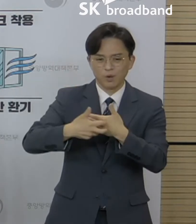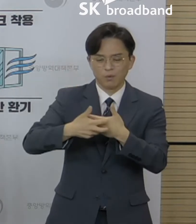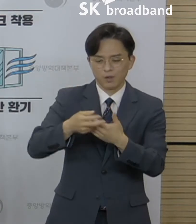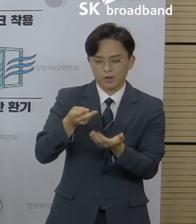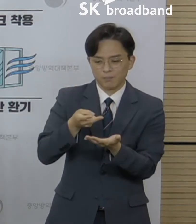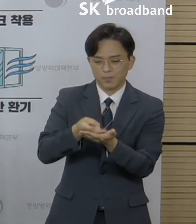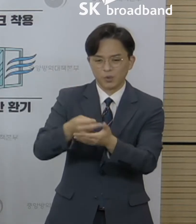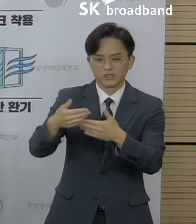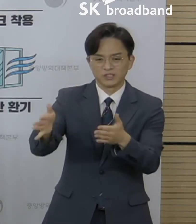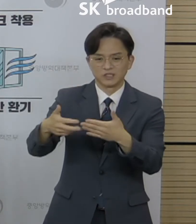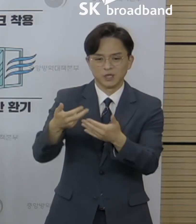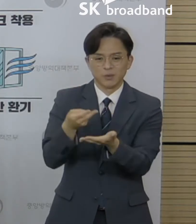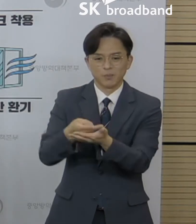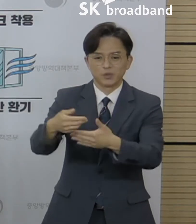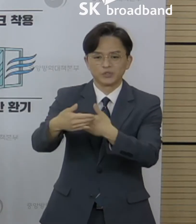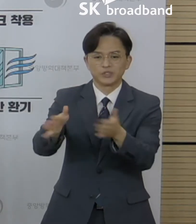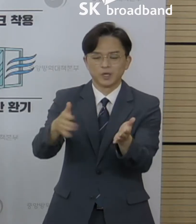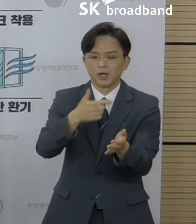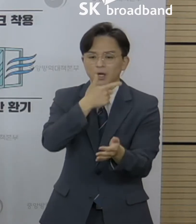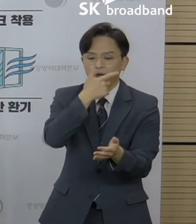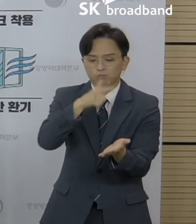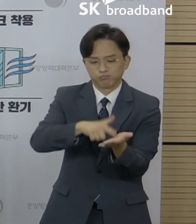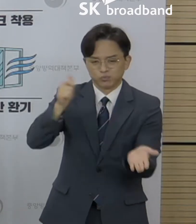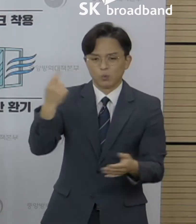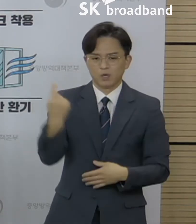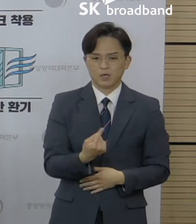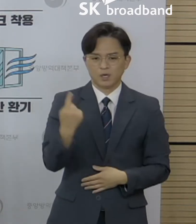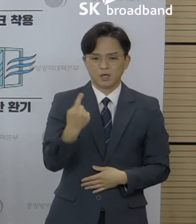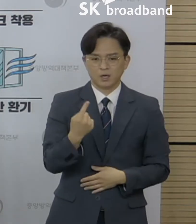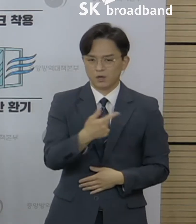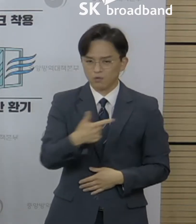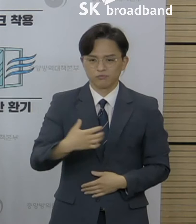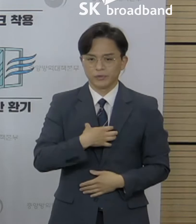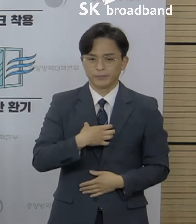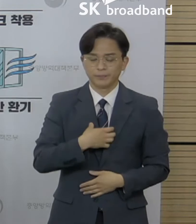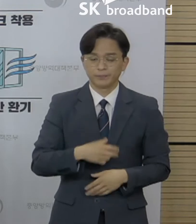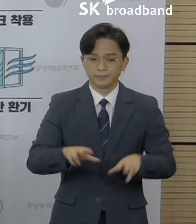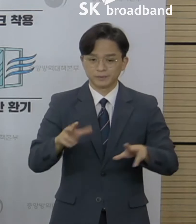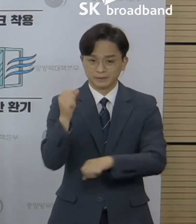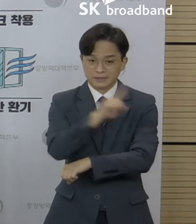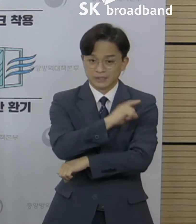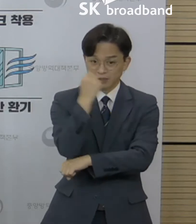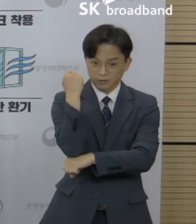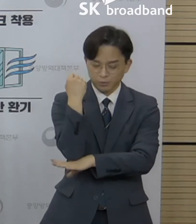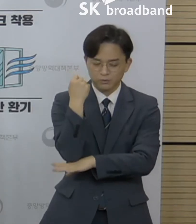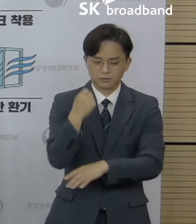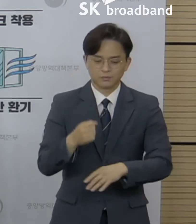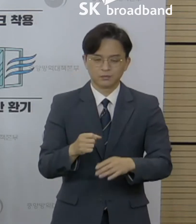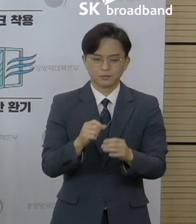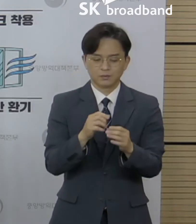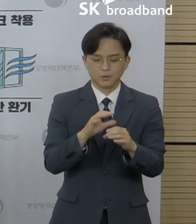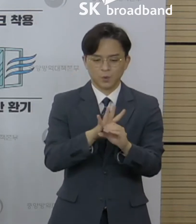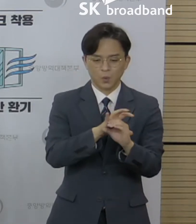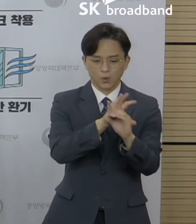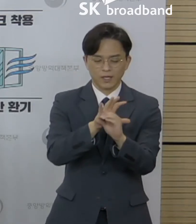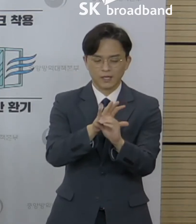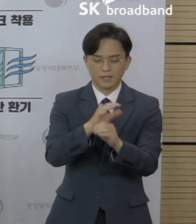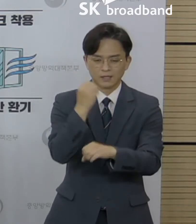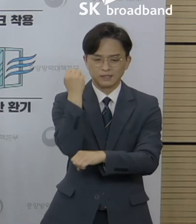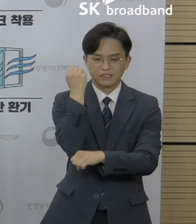지금 당장 코로나19에 대한 각종 수칙을 준수하고 순서대로 빠짐없이 예방접종을